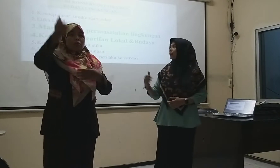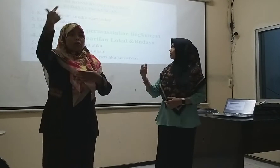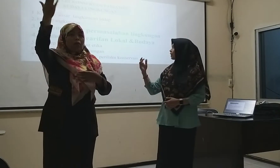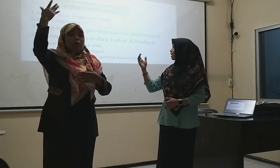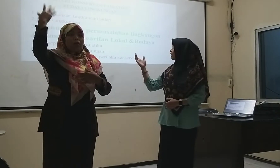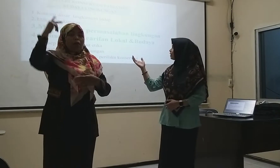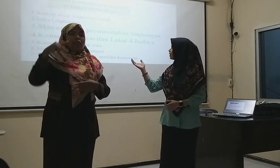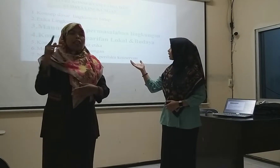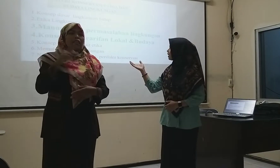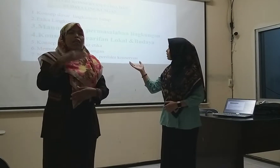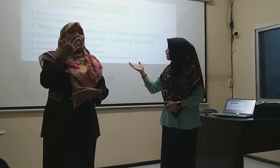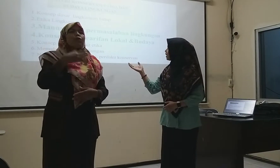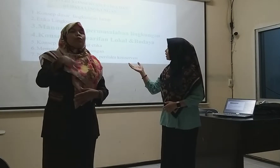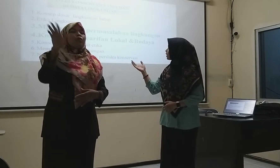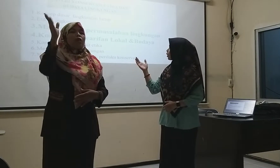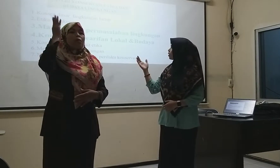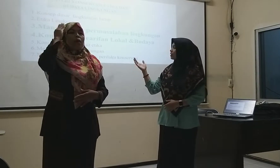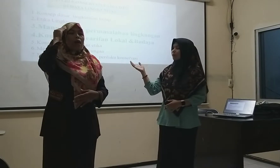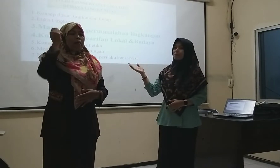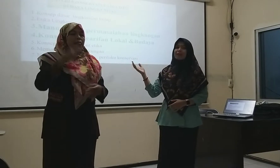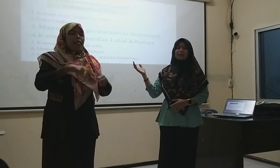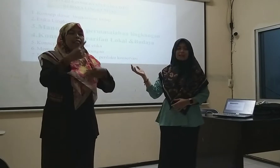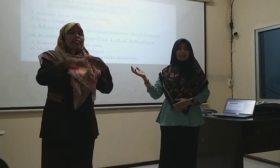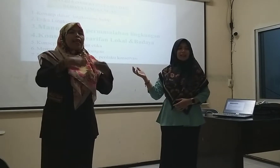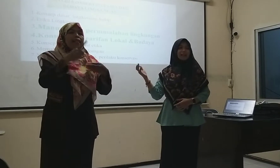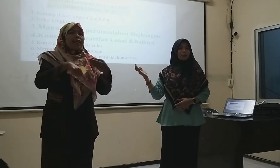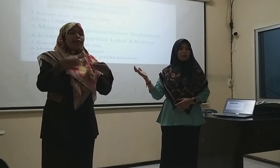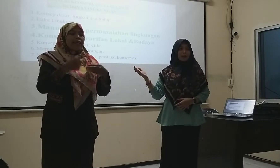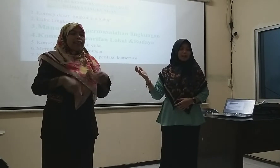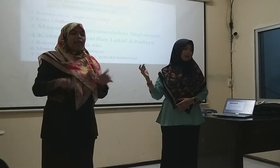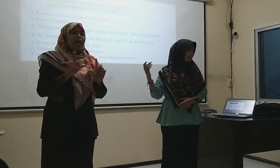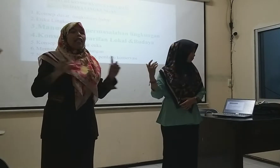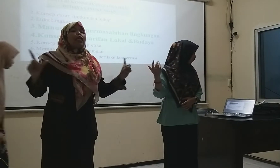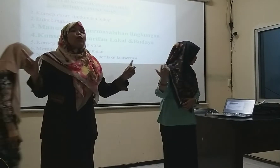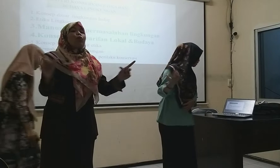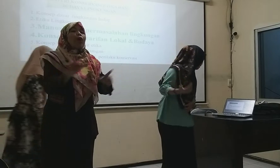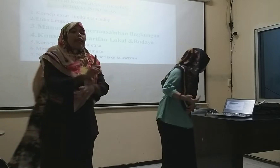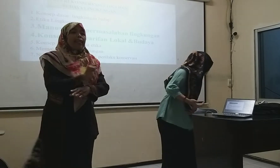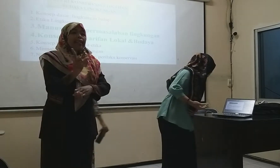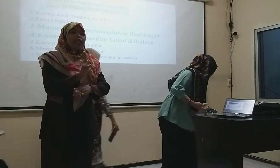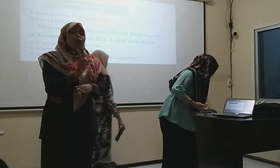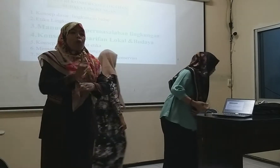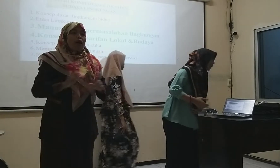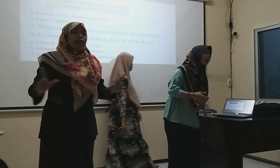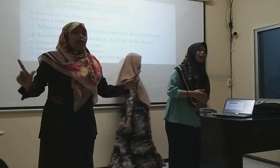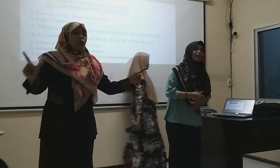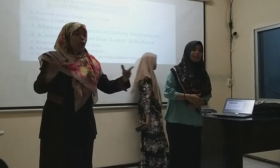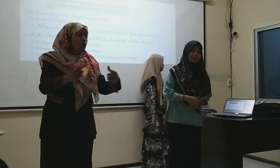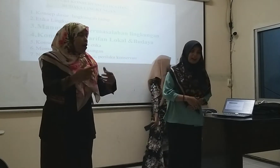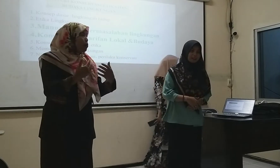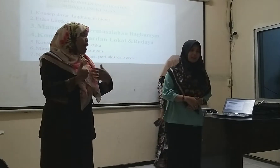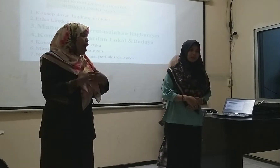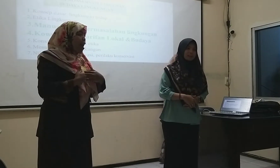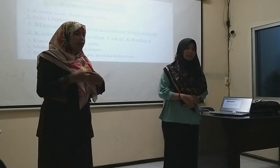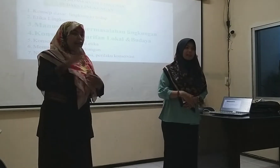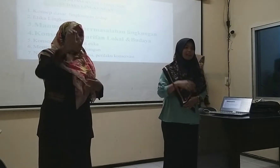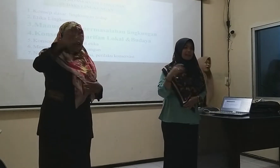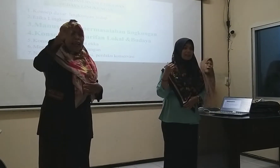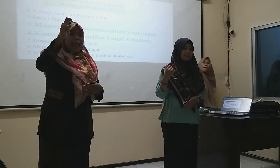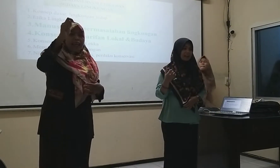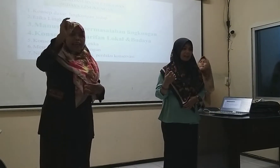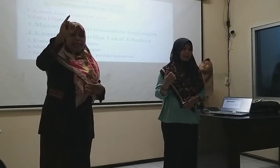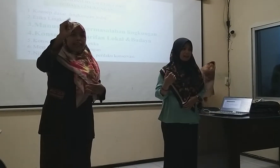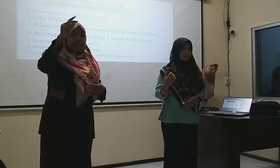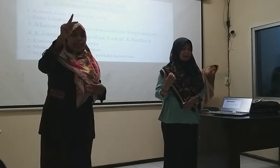membahas terkait dengan konsep dasar lingkungan, kemudian yang kedua ada etika lingkungan,